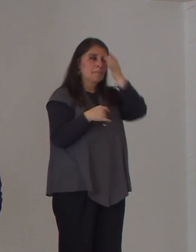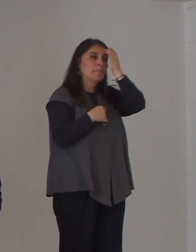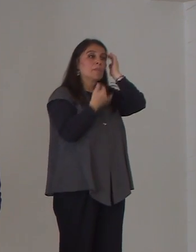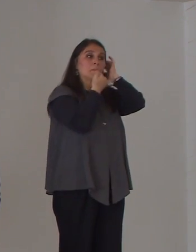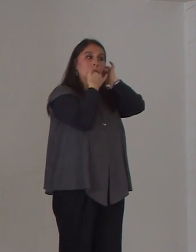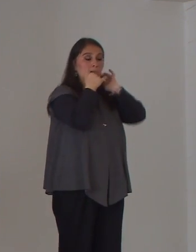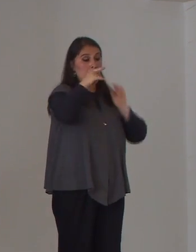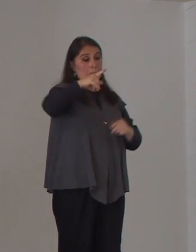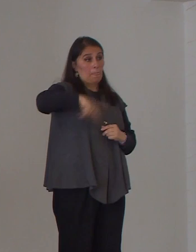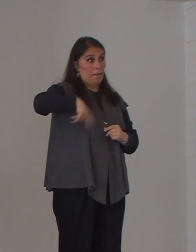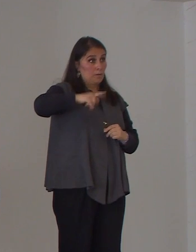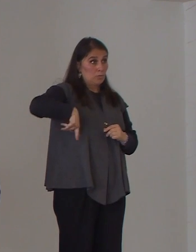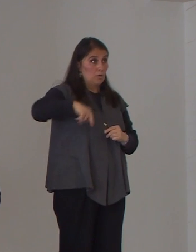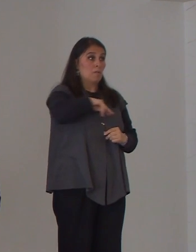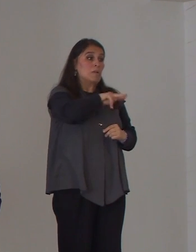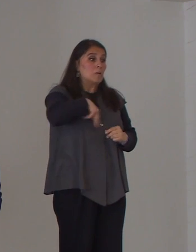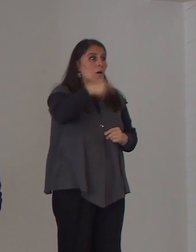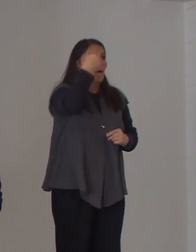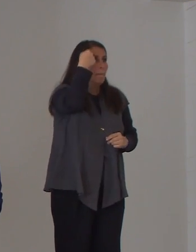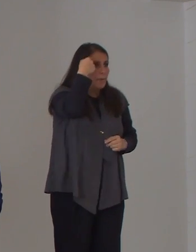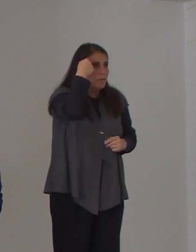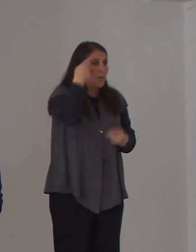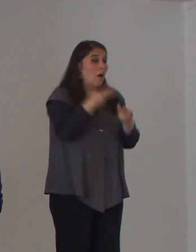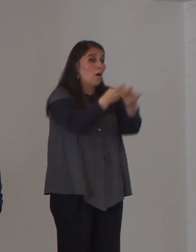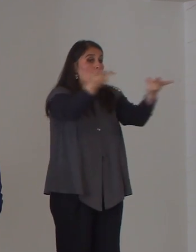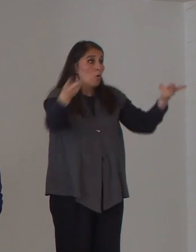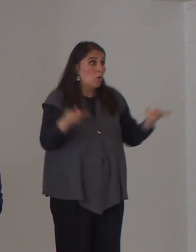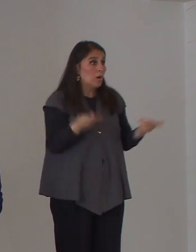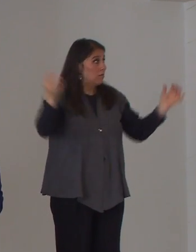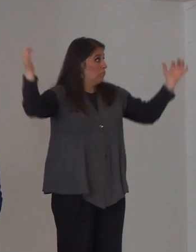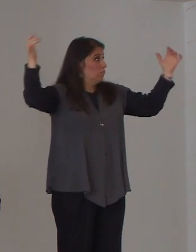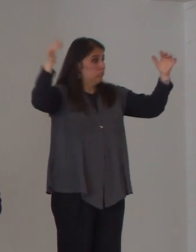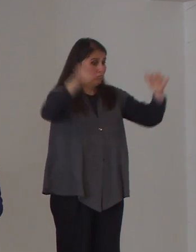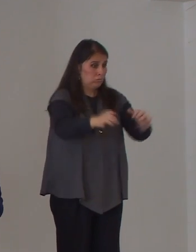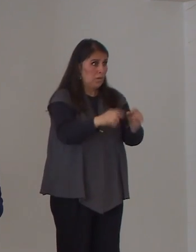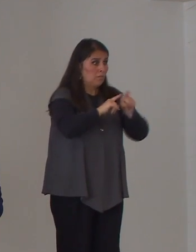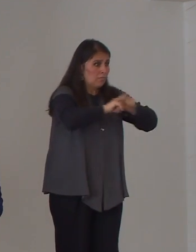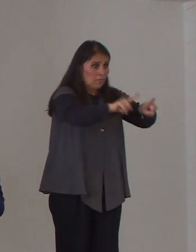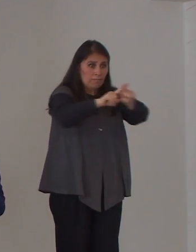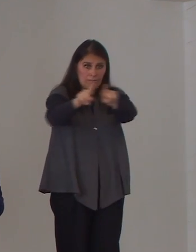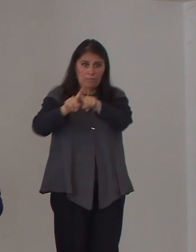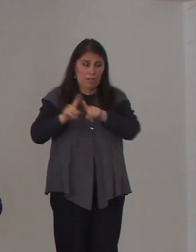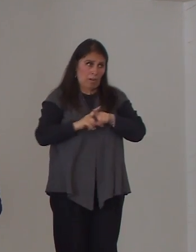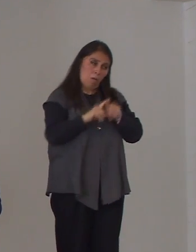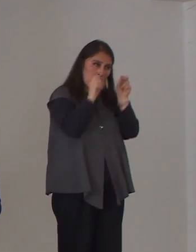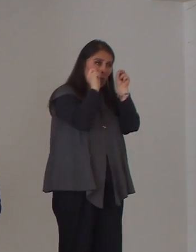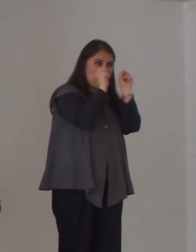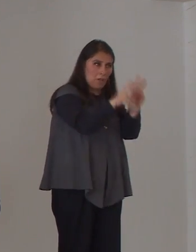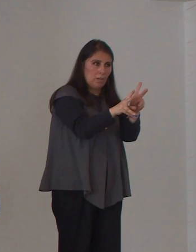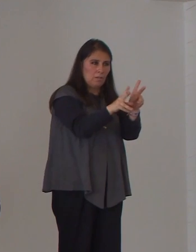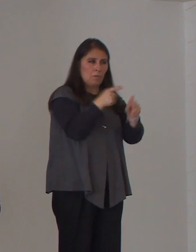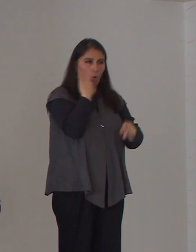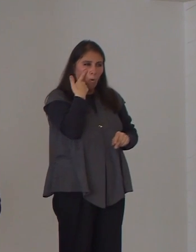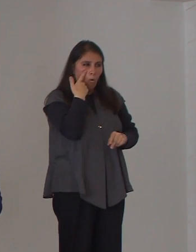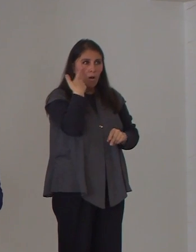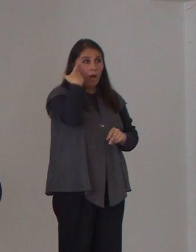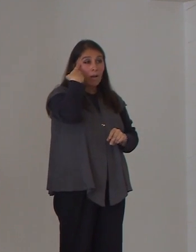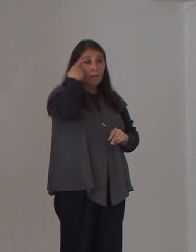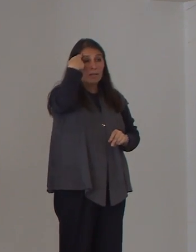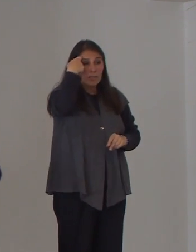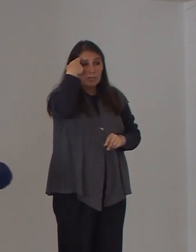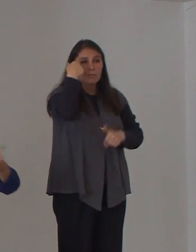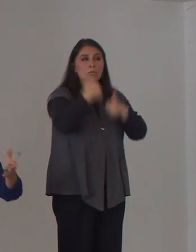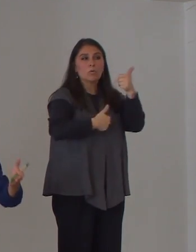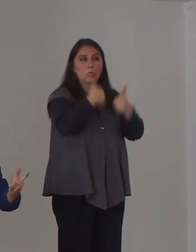punto, si la pensamos como un lugar donde se acogen las diferencias, de acuerdo, pero corremos el riesgo de verla como